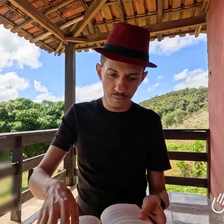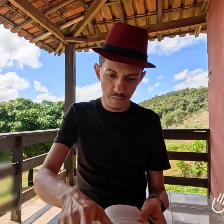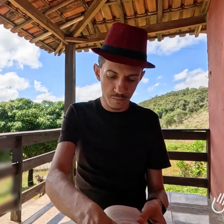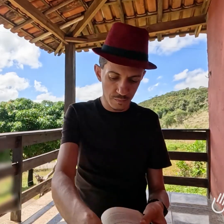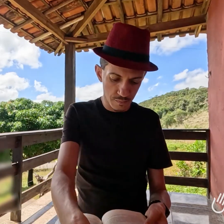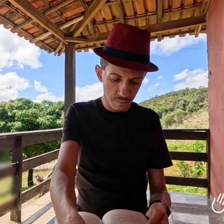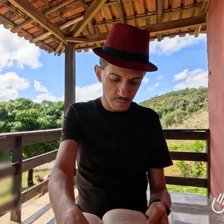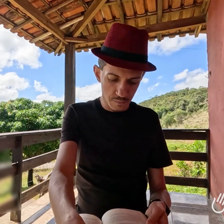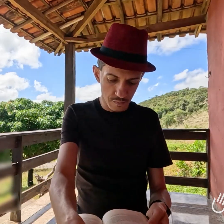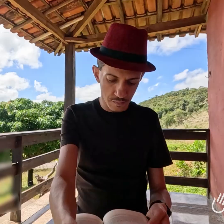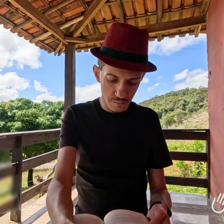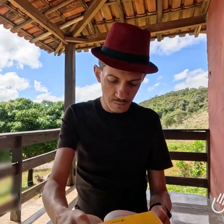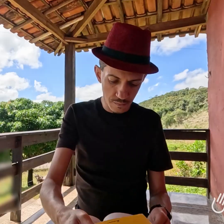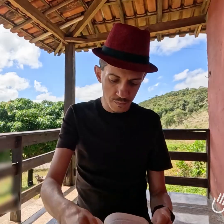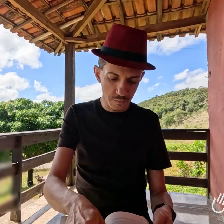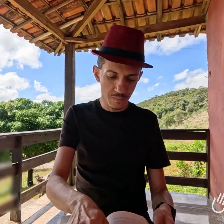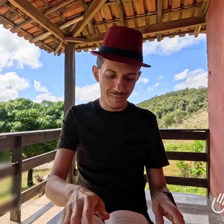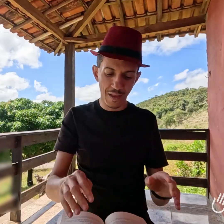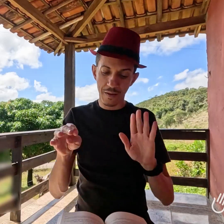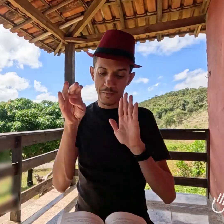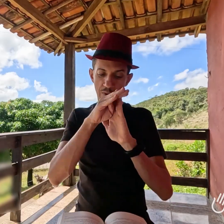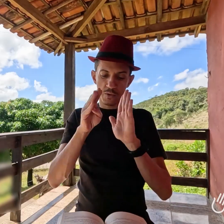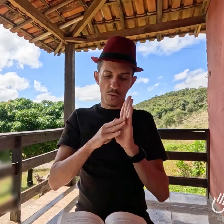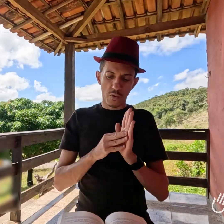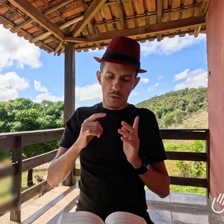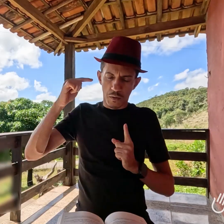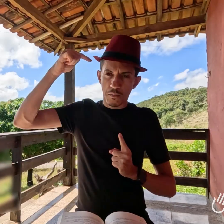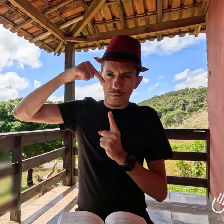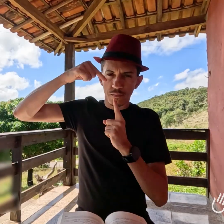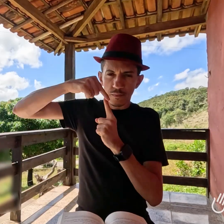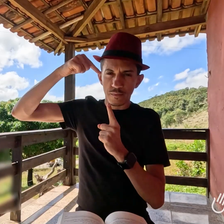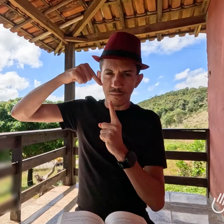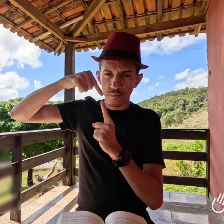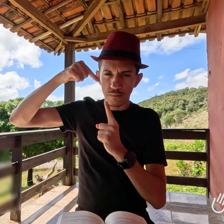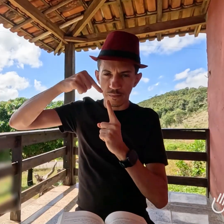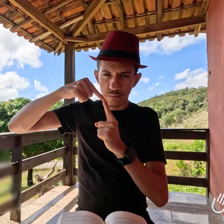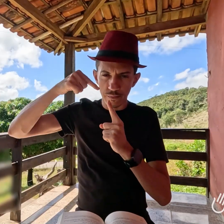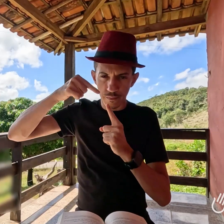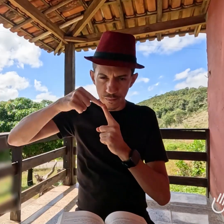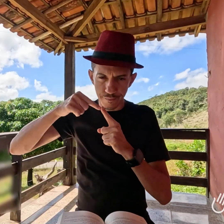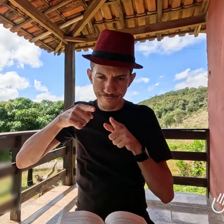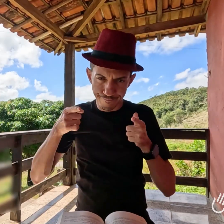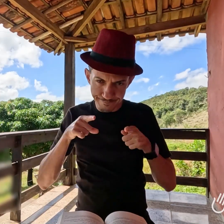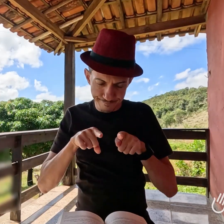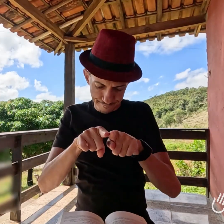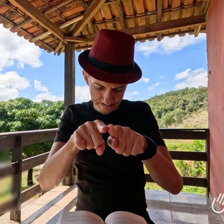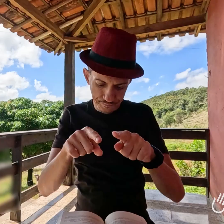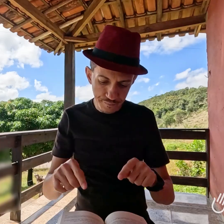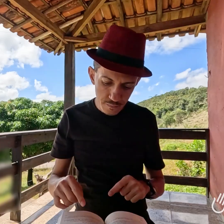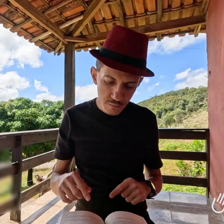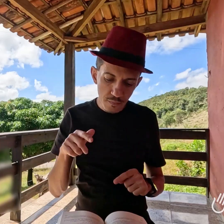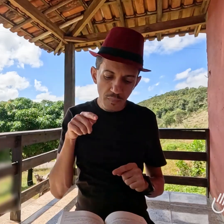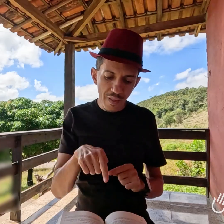lá no capítulo 3, vai começar então a aplicação do protocolo